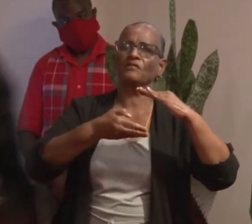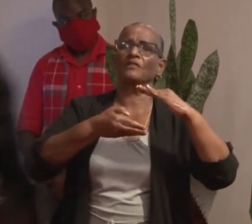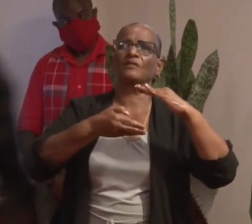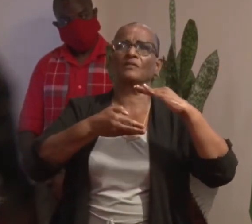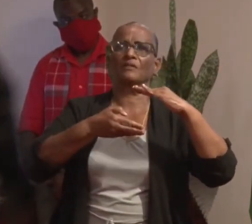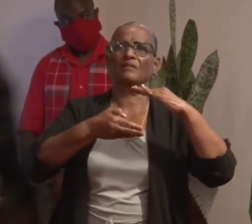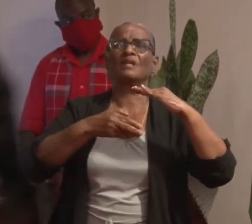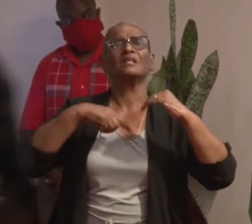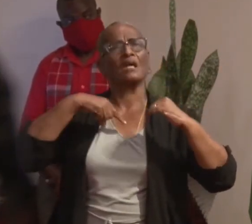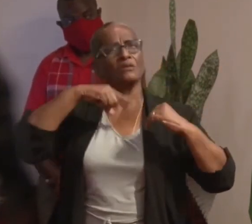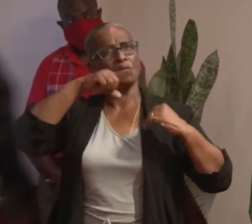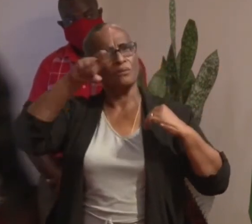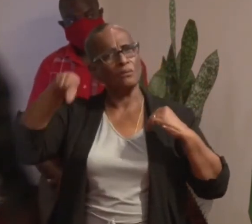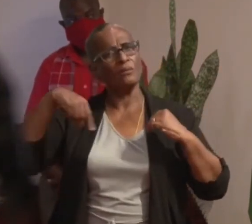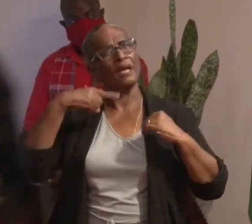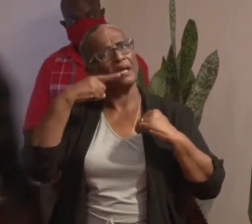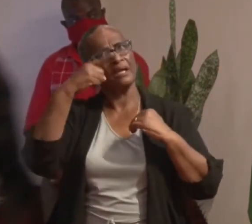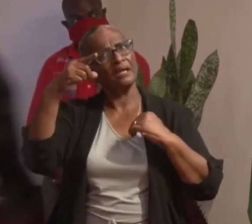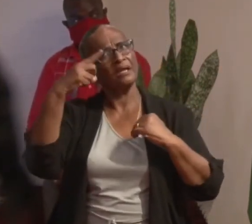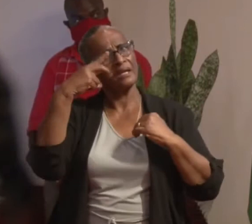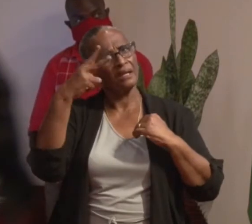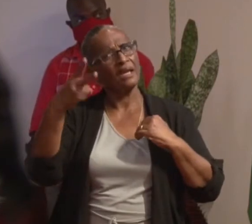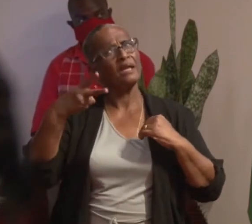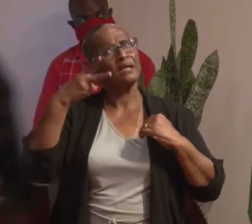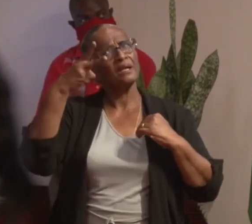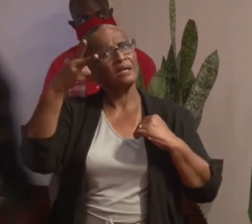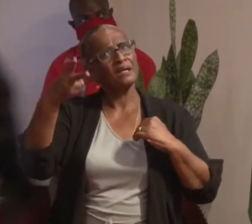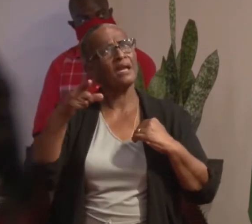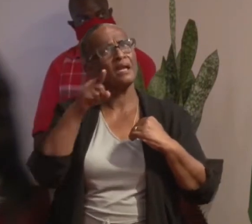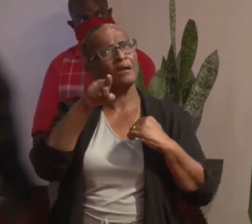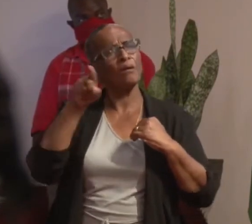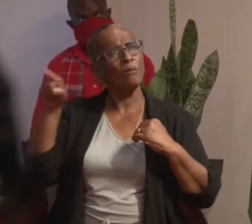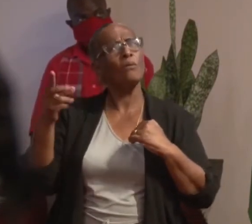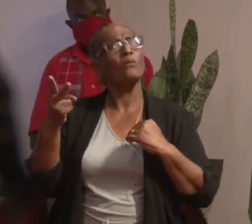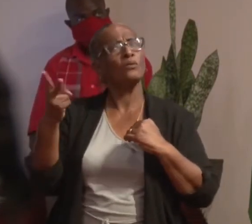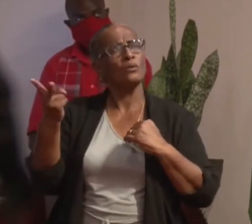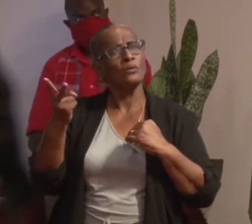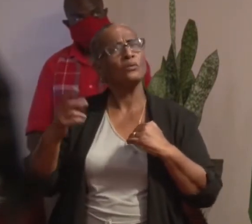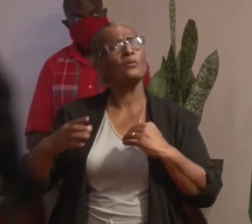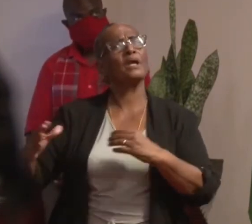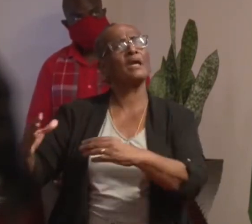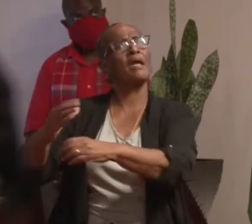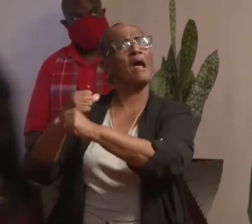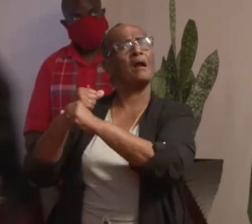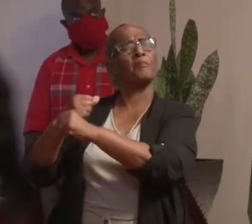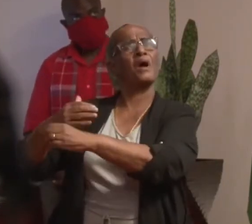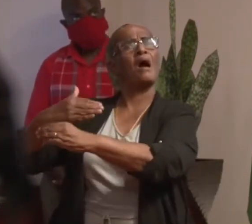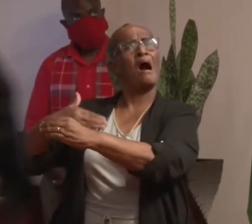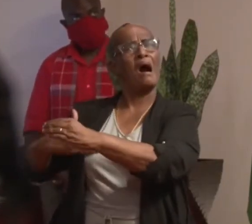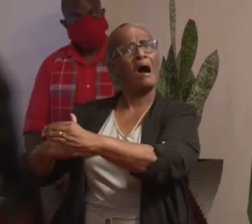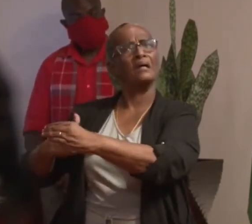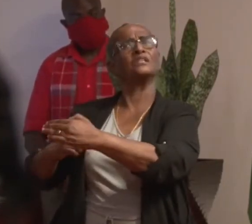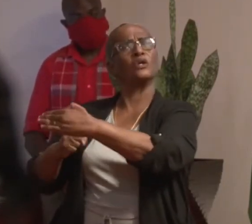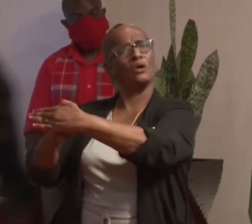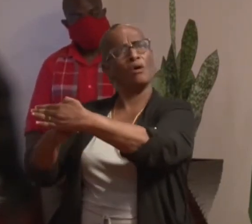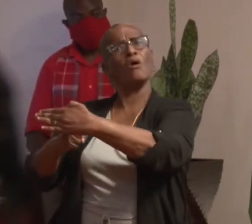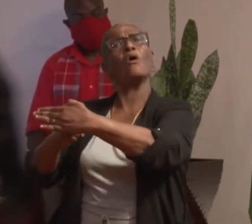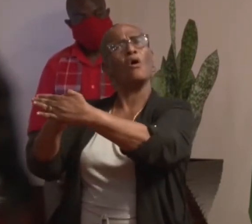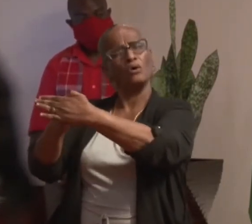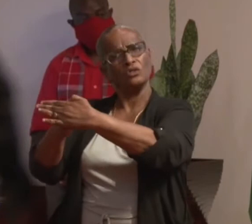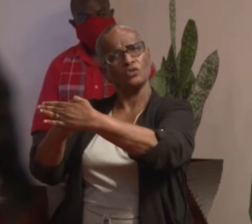we na zullen gaan op welke wijze zij kunnen helpen achter de schermen om het land te ondersteunen,